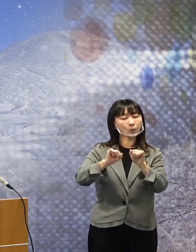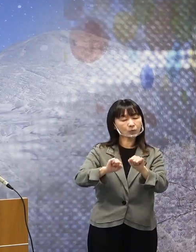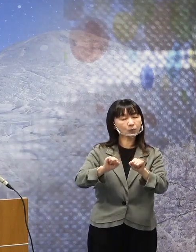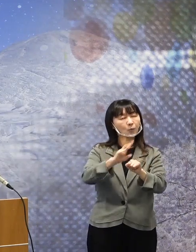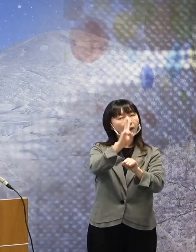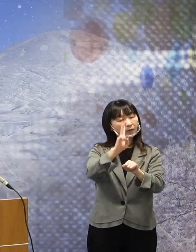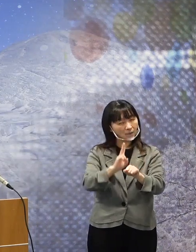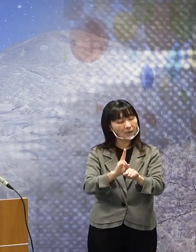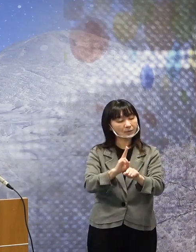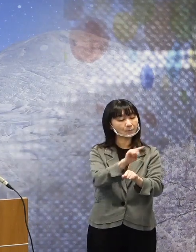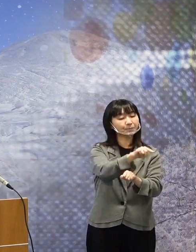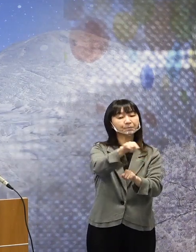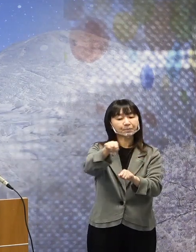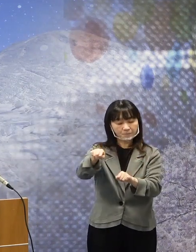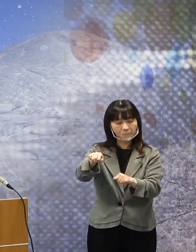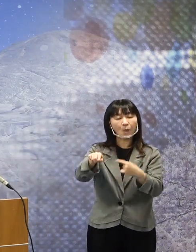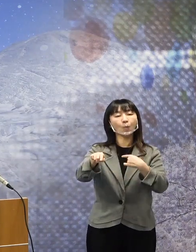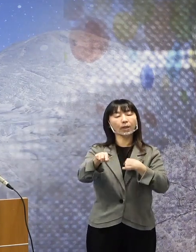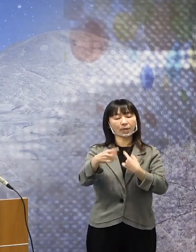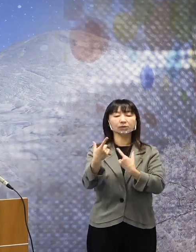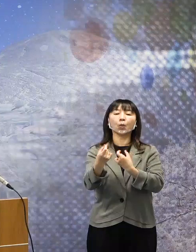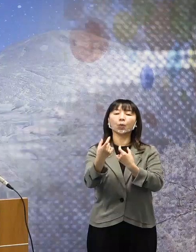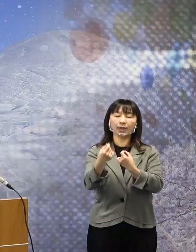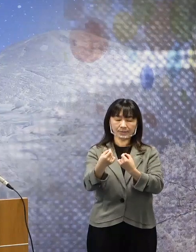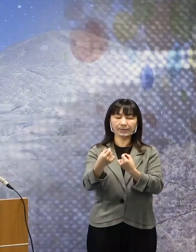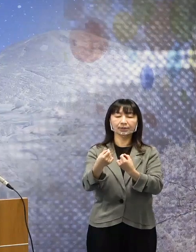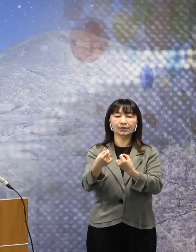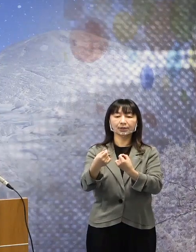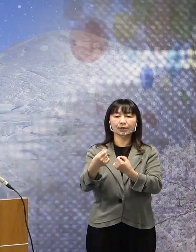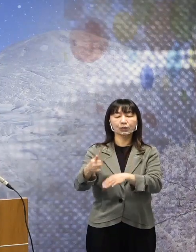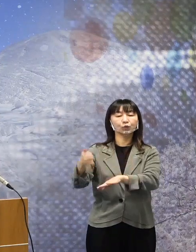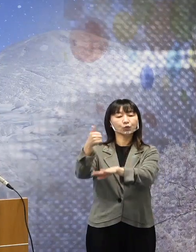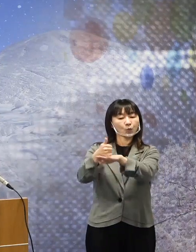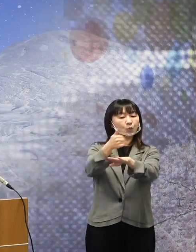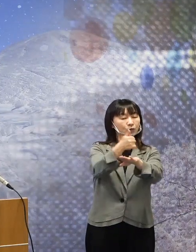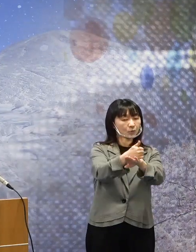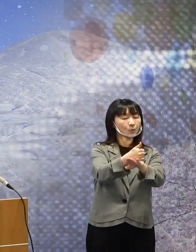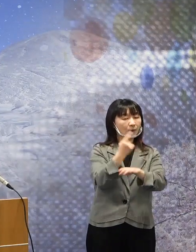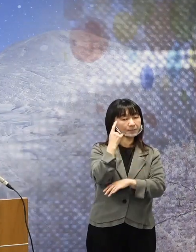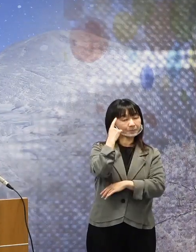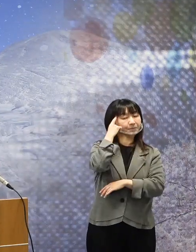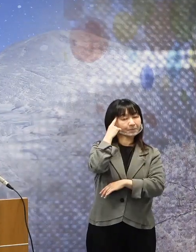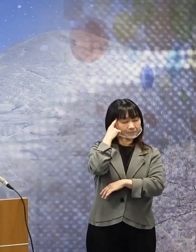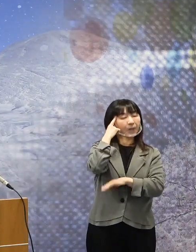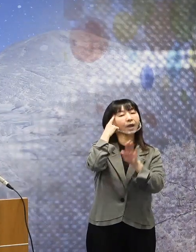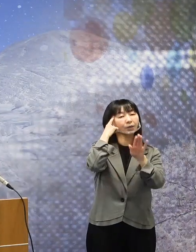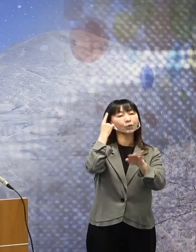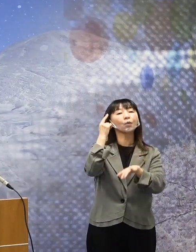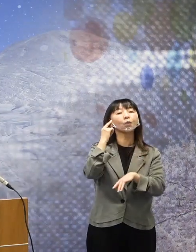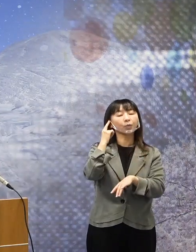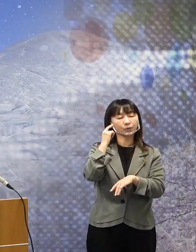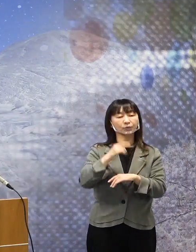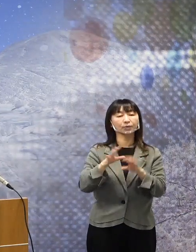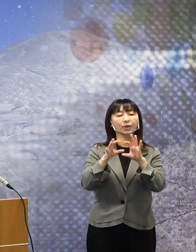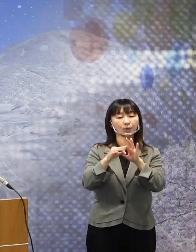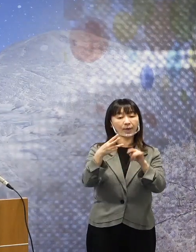だろうということをやっぱり私と同じ首長さんたちもとても気にしていると思います。その中では今の3